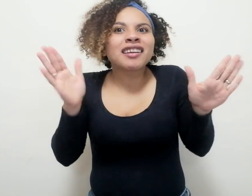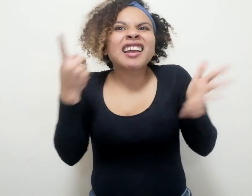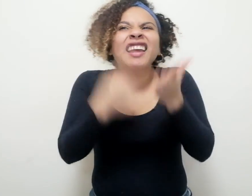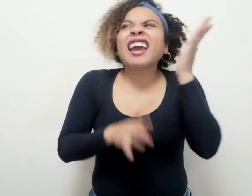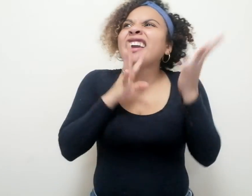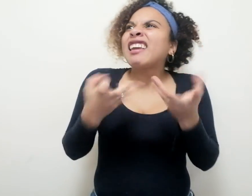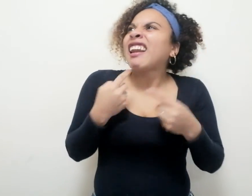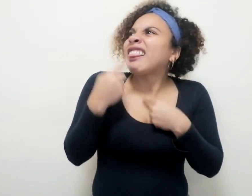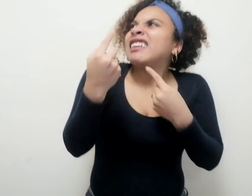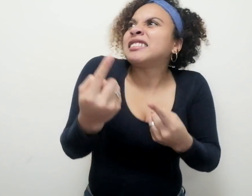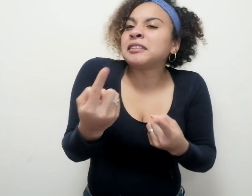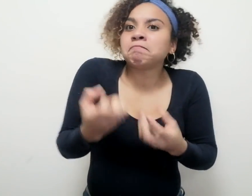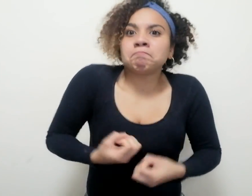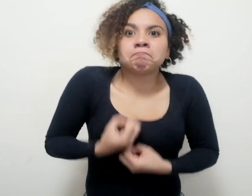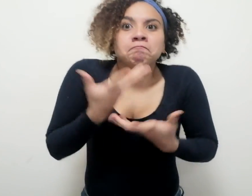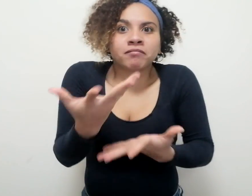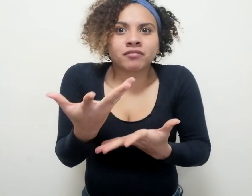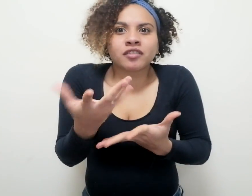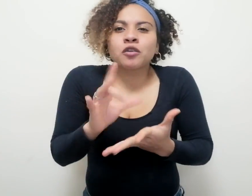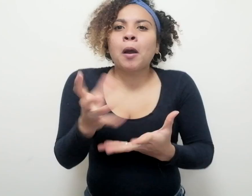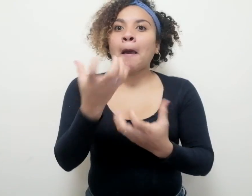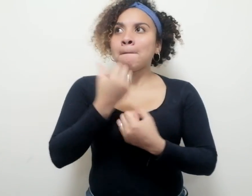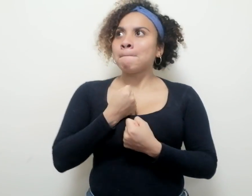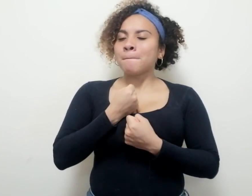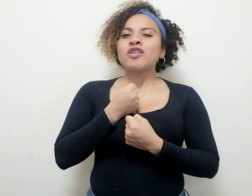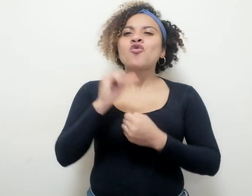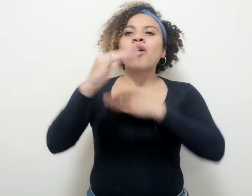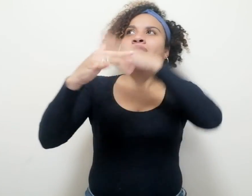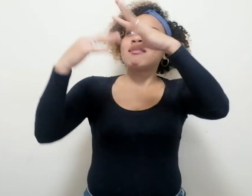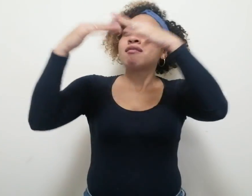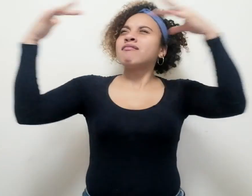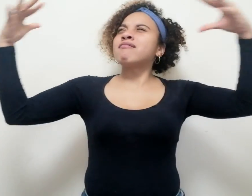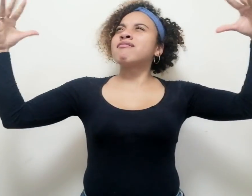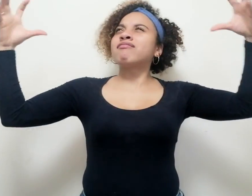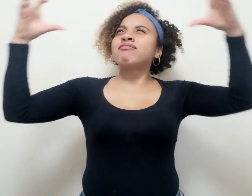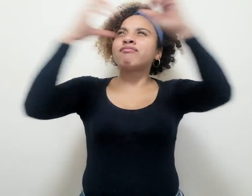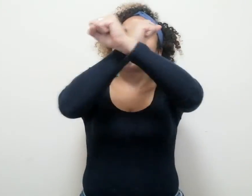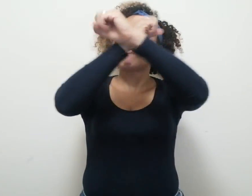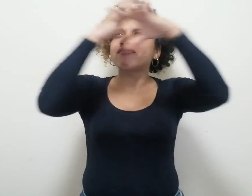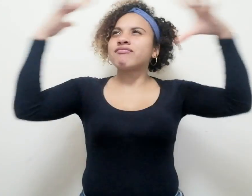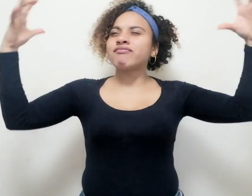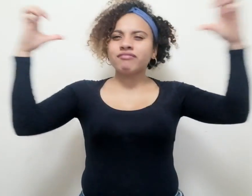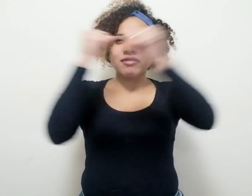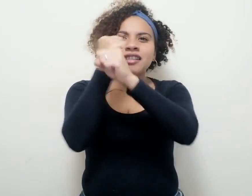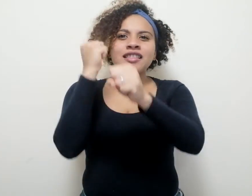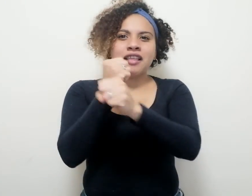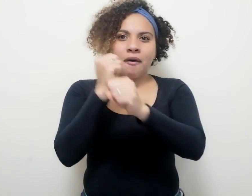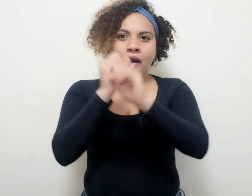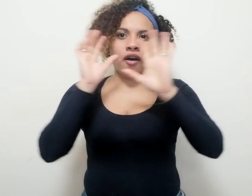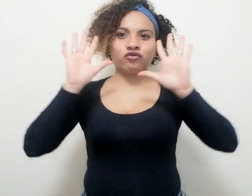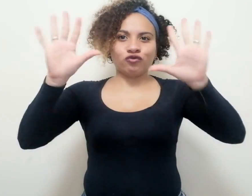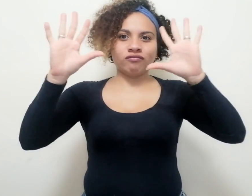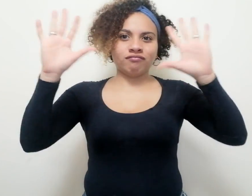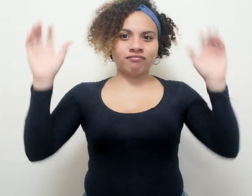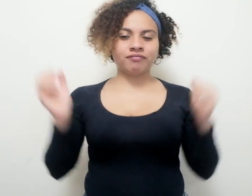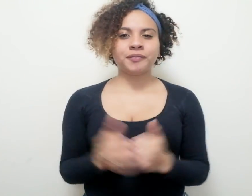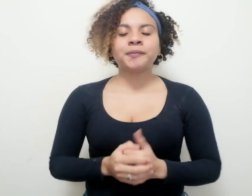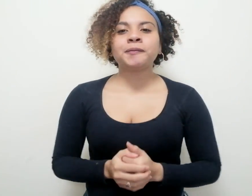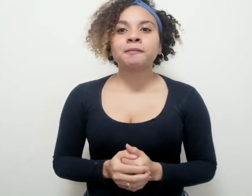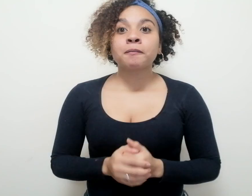expresarse. Se contraen y desdoblan en un infinito trabajo de parto. Su carácter